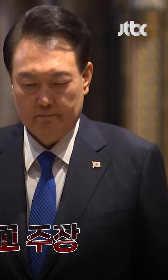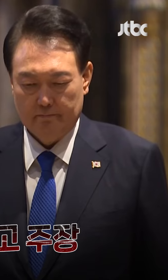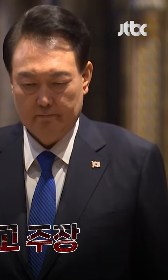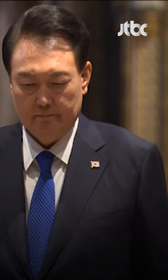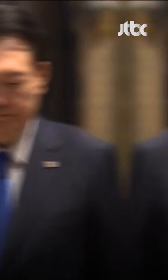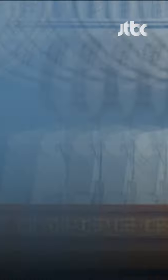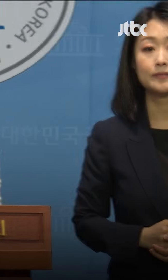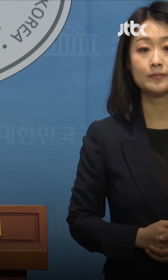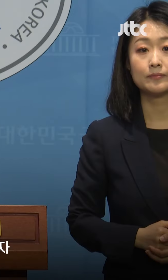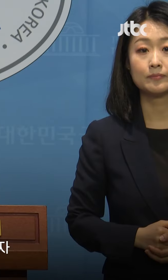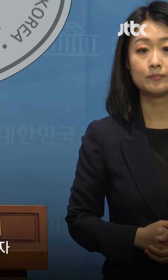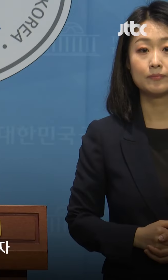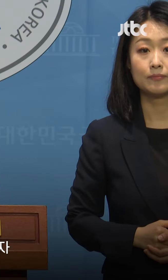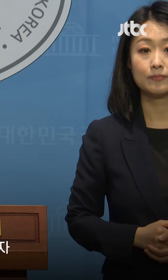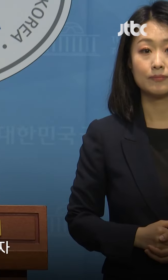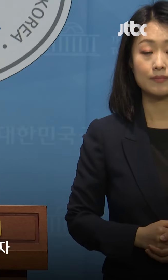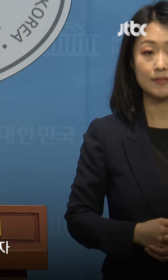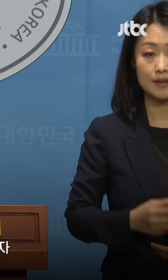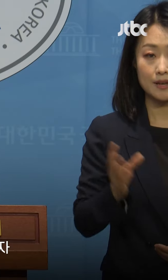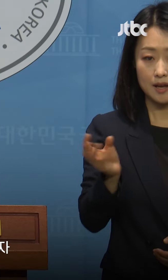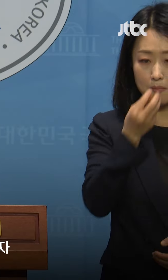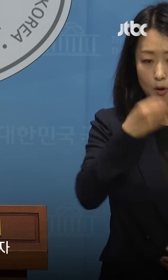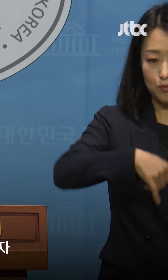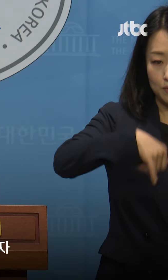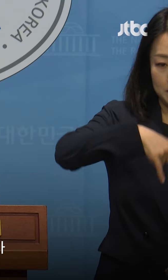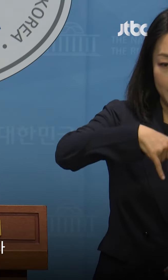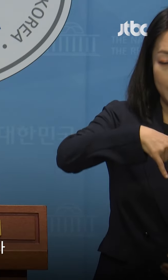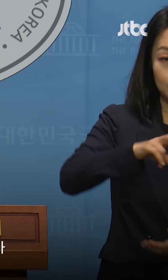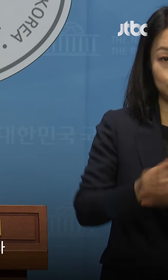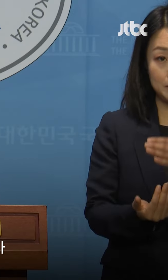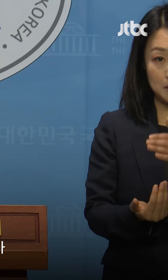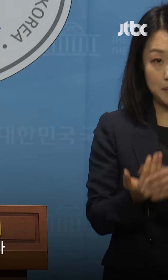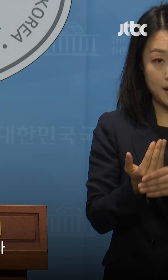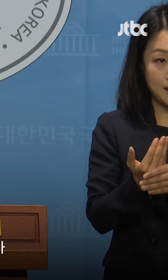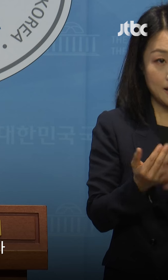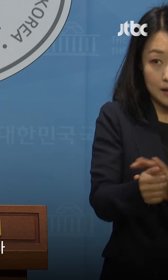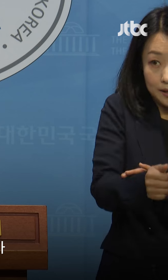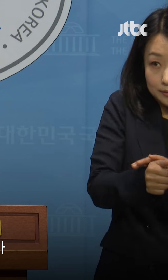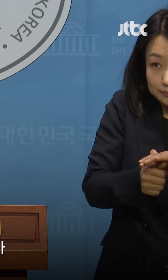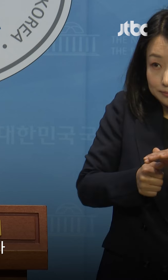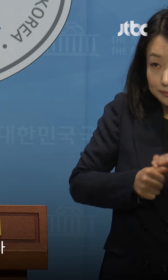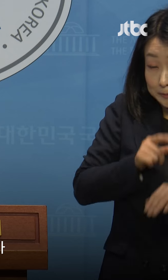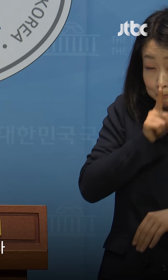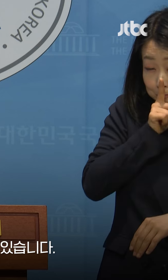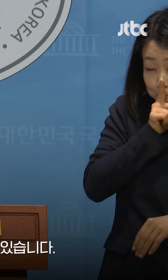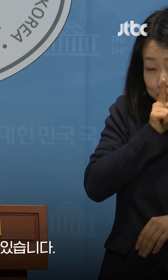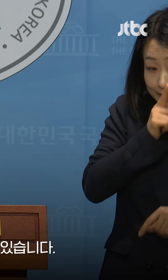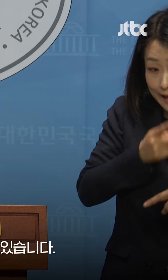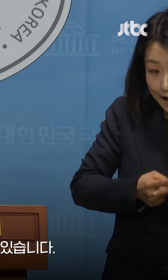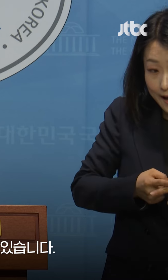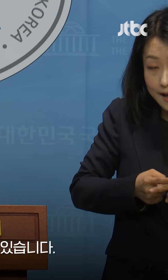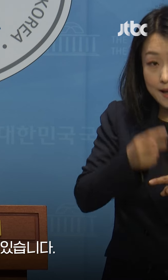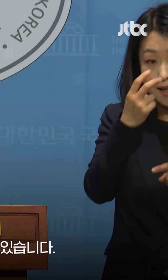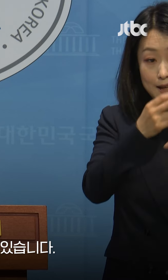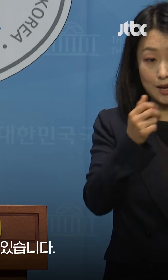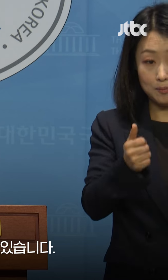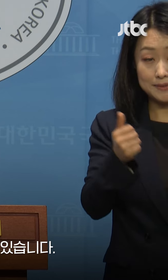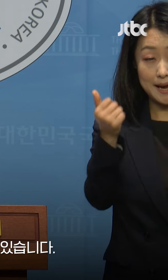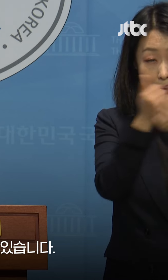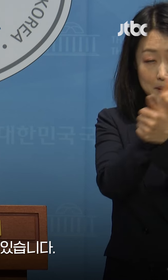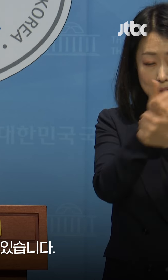주장합니다. 명품백 수수 의혹이 불거지자 꽁꽁 숨었던 김건희 여사가 검찰 인사